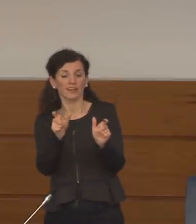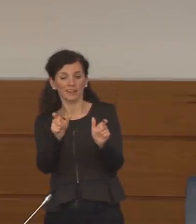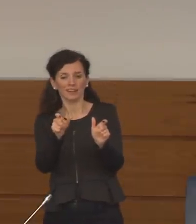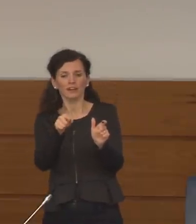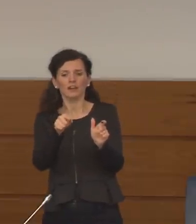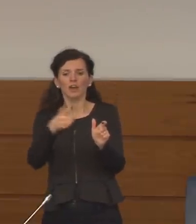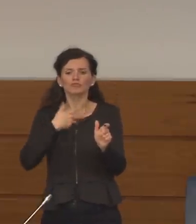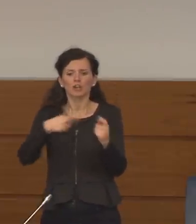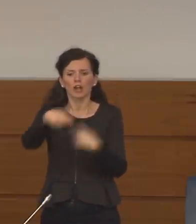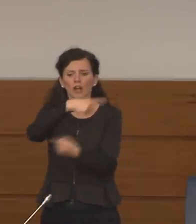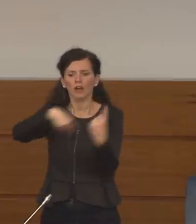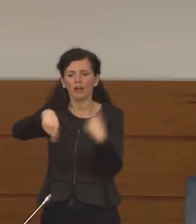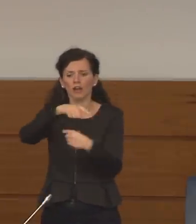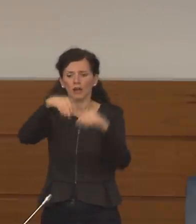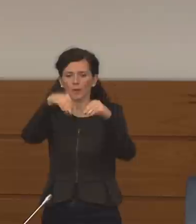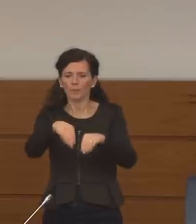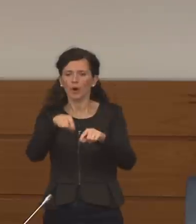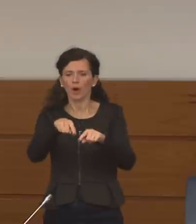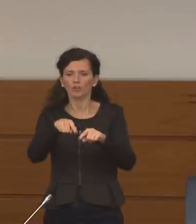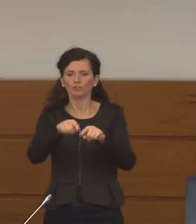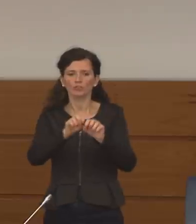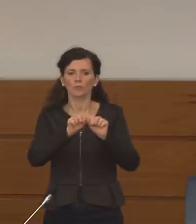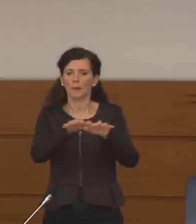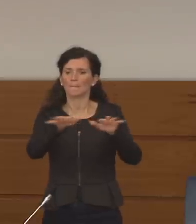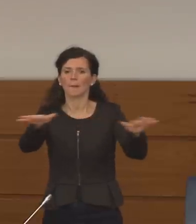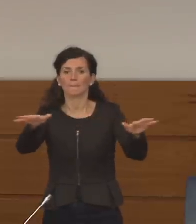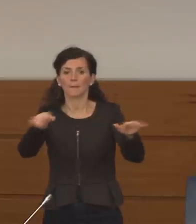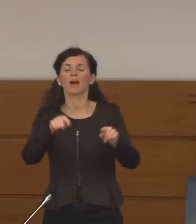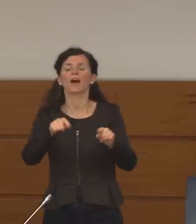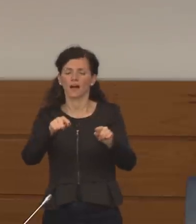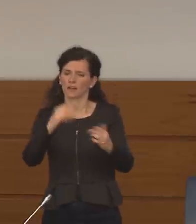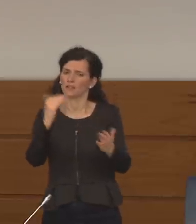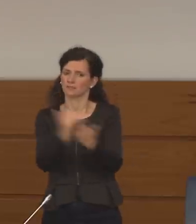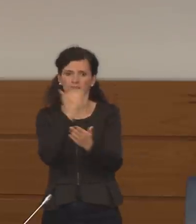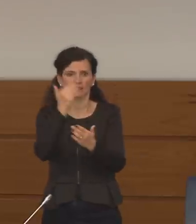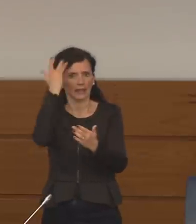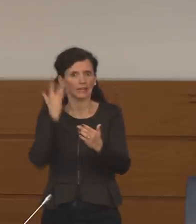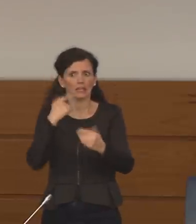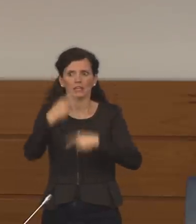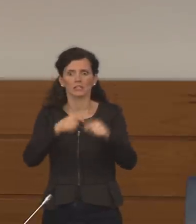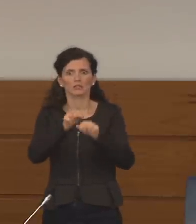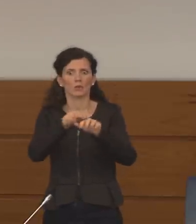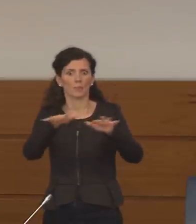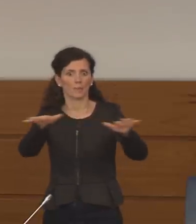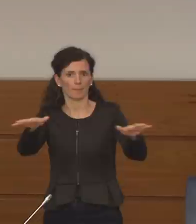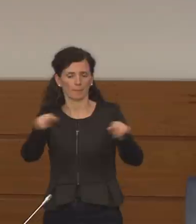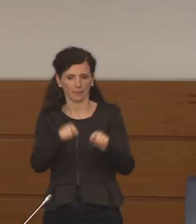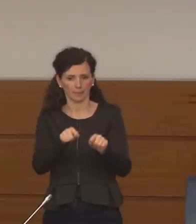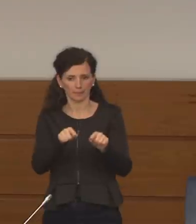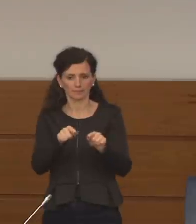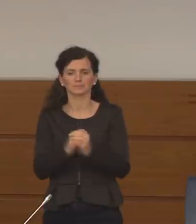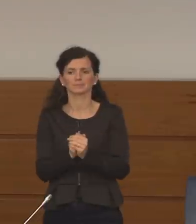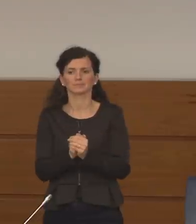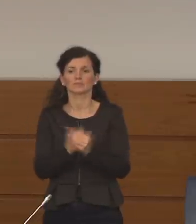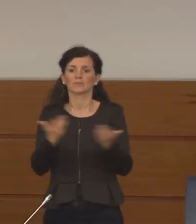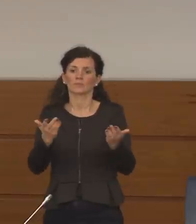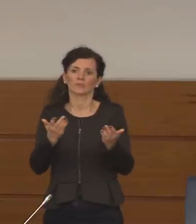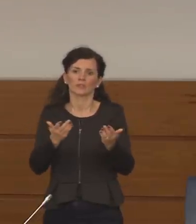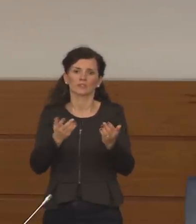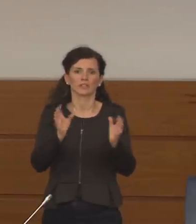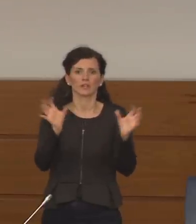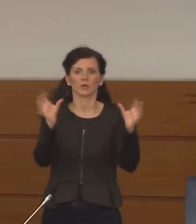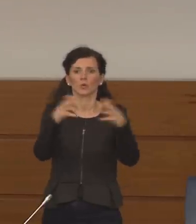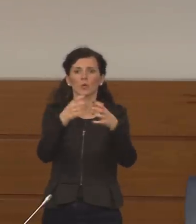c'è una circolazione locale come e questo fa parte di quel prima gruppo di regioni e province